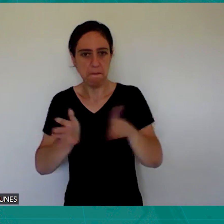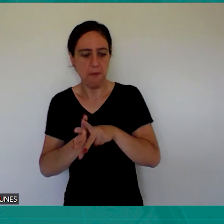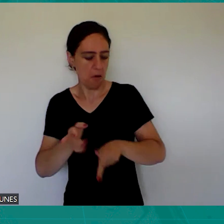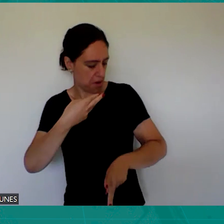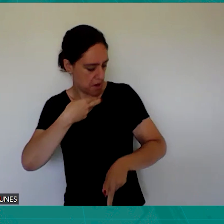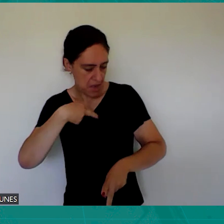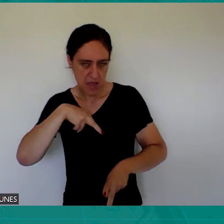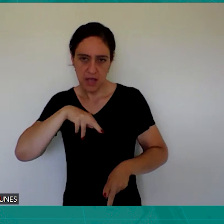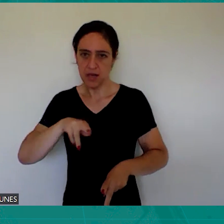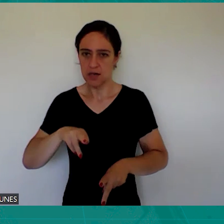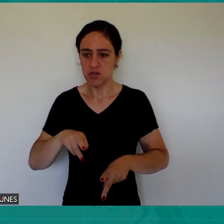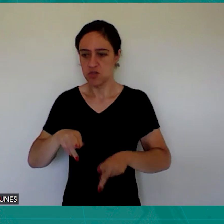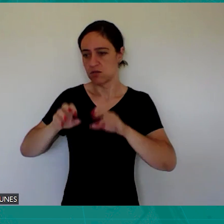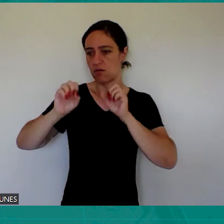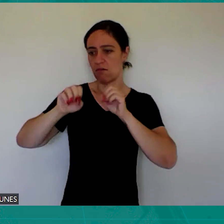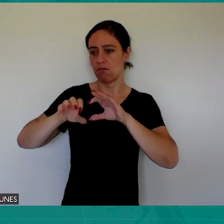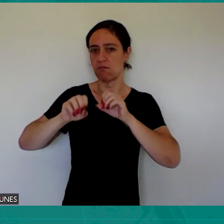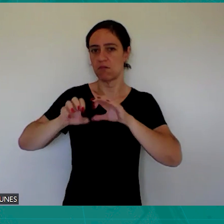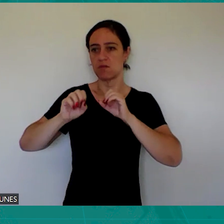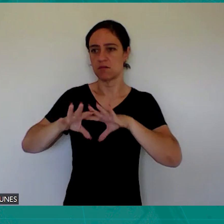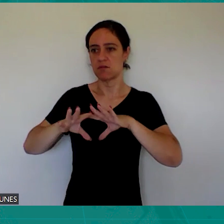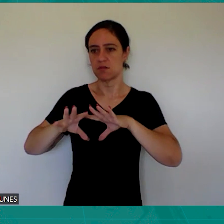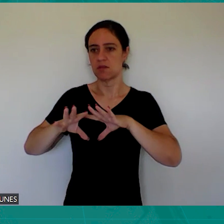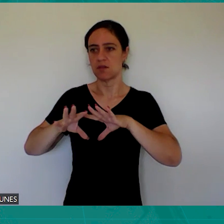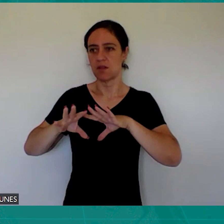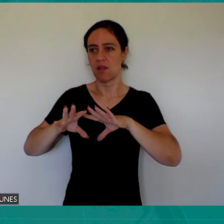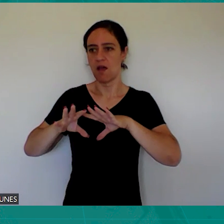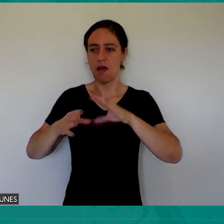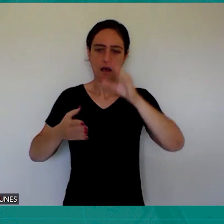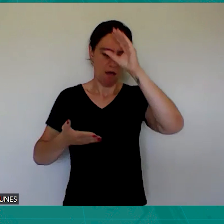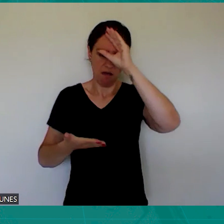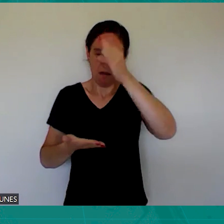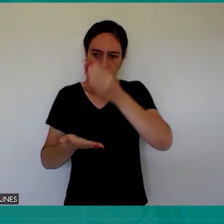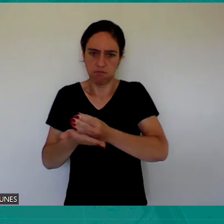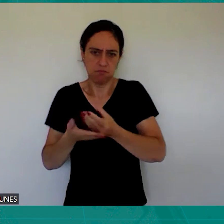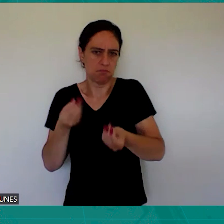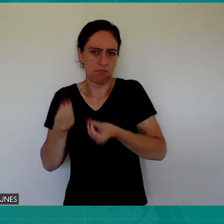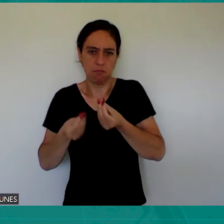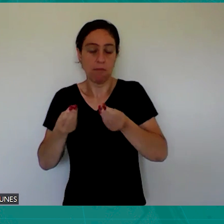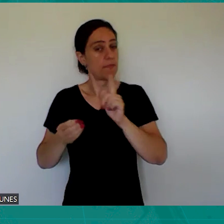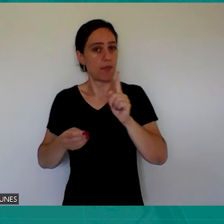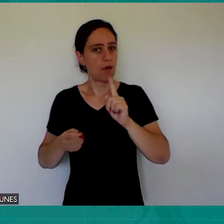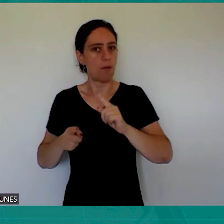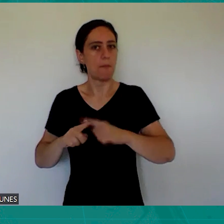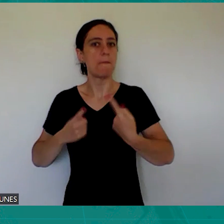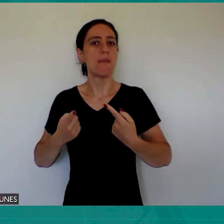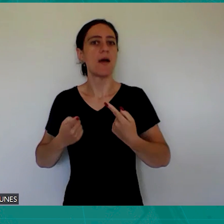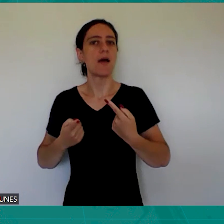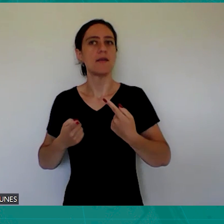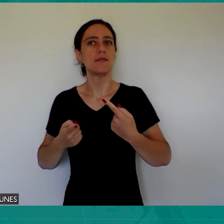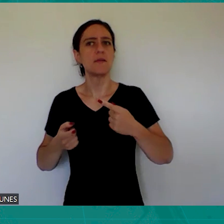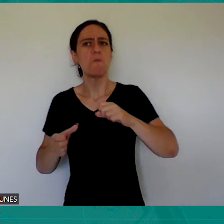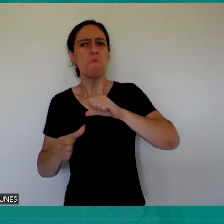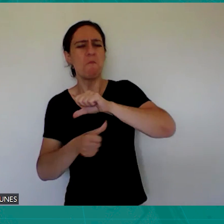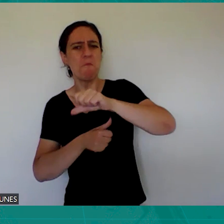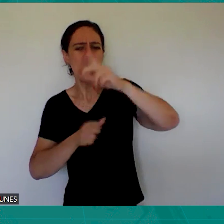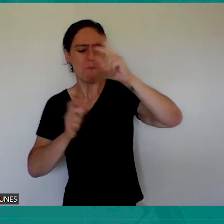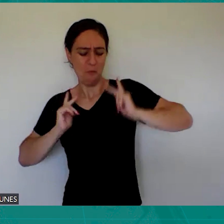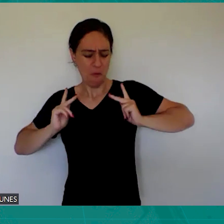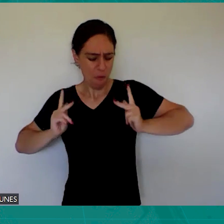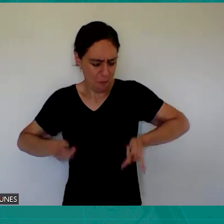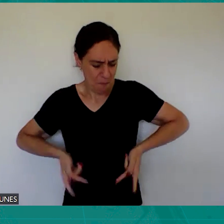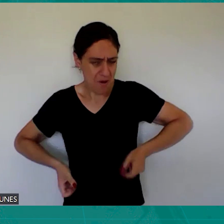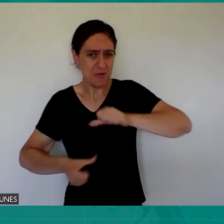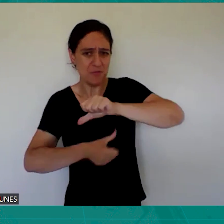ensina a conduta cristã. O que vai mudar realmente o homem e vai fazer a vontade